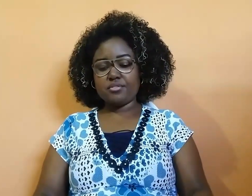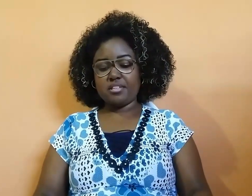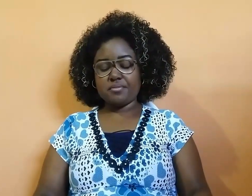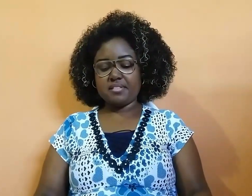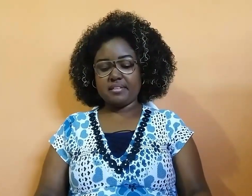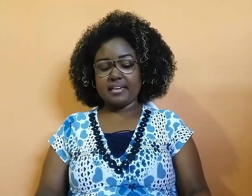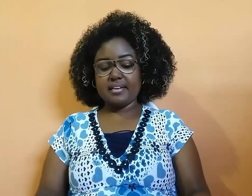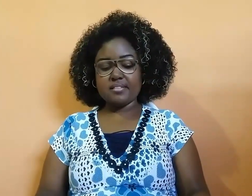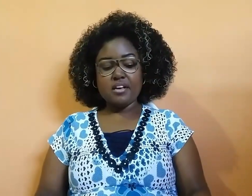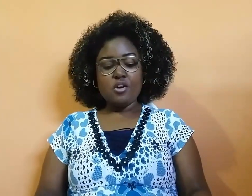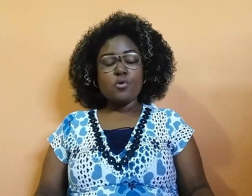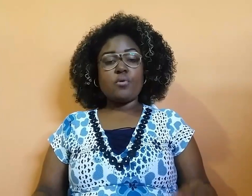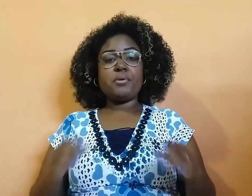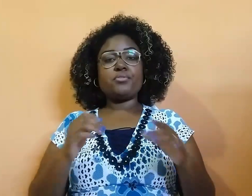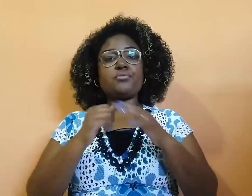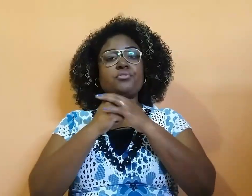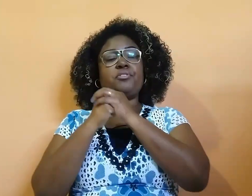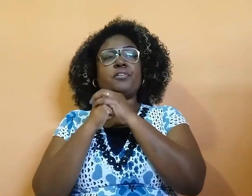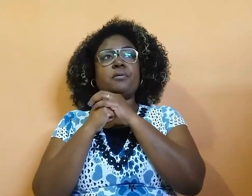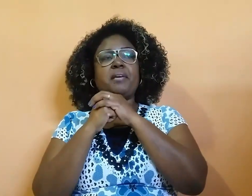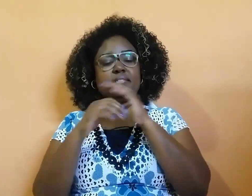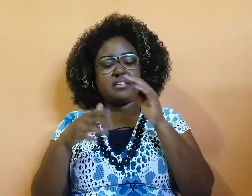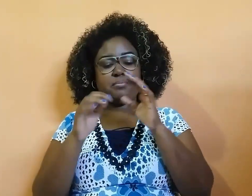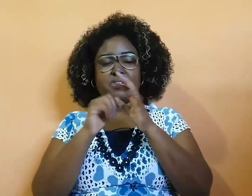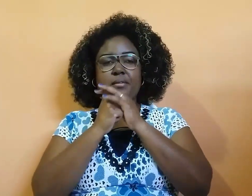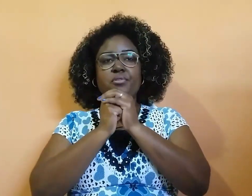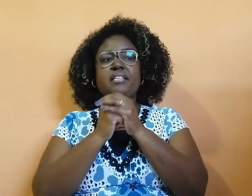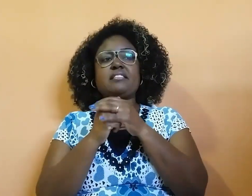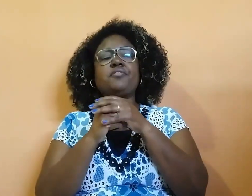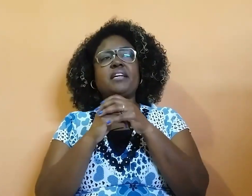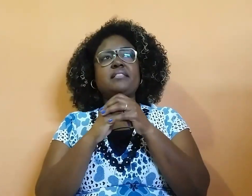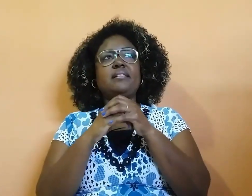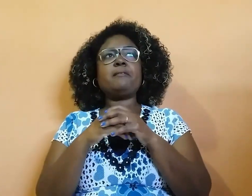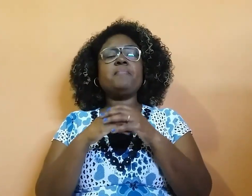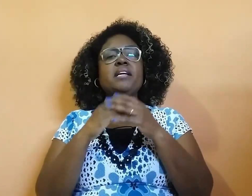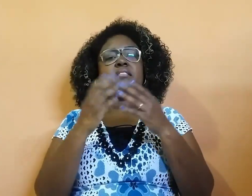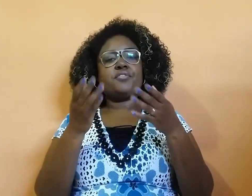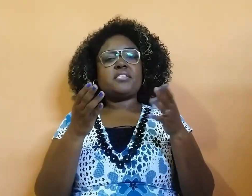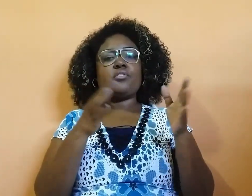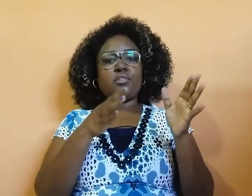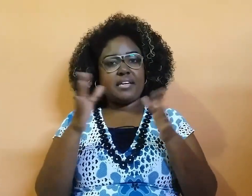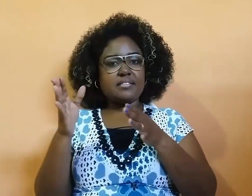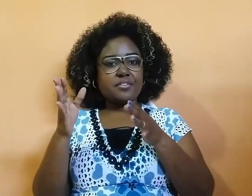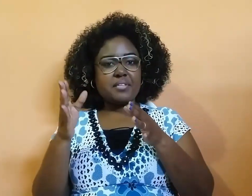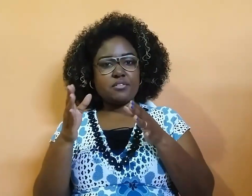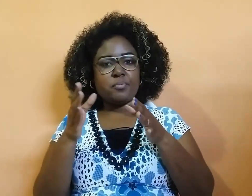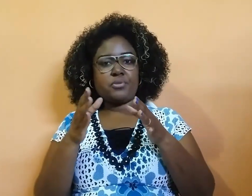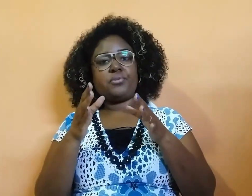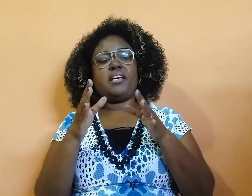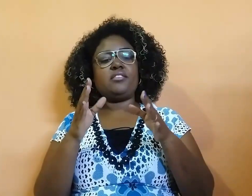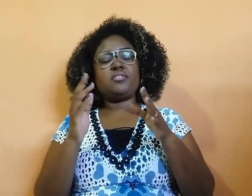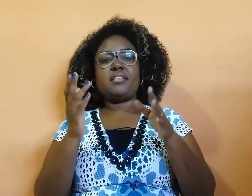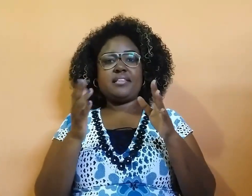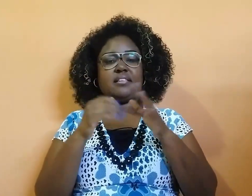inglês sinais um amigo seu lhe falou bem assim por exemplo nessa frase né se você colocar na sequência do português e mais